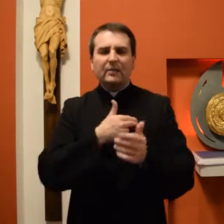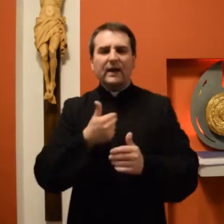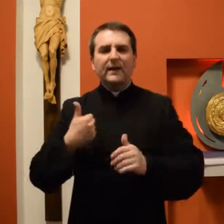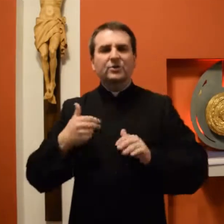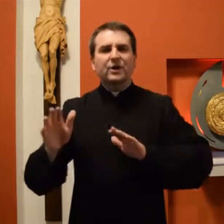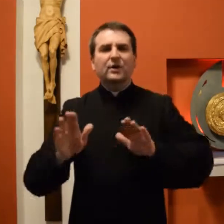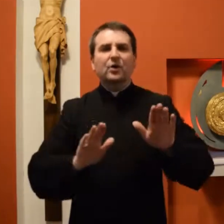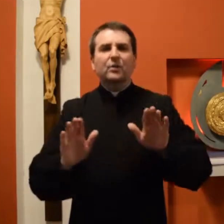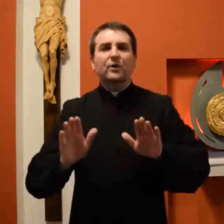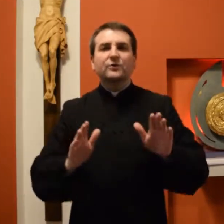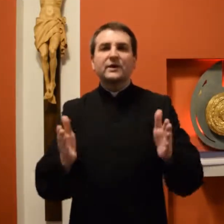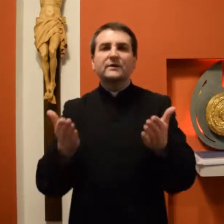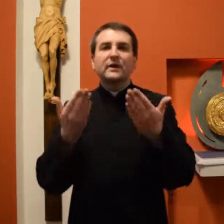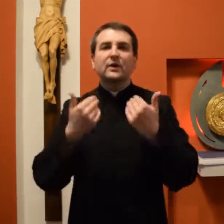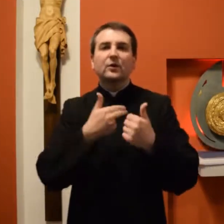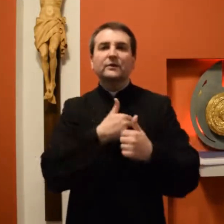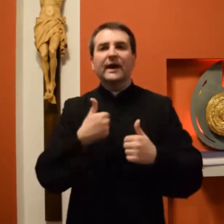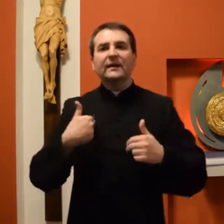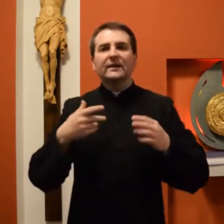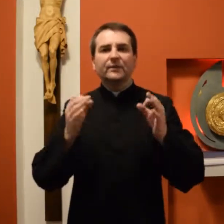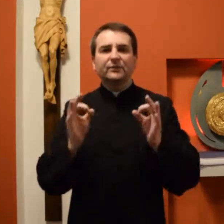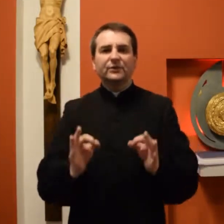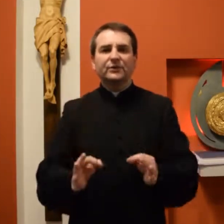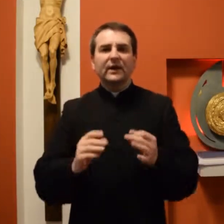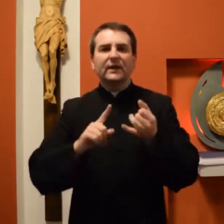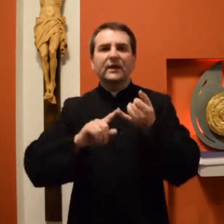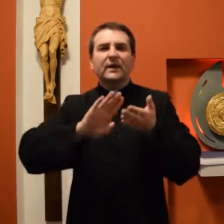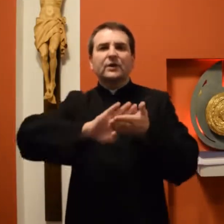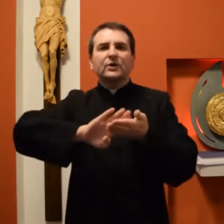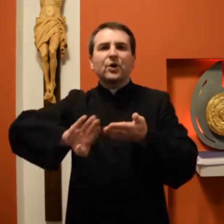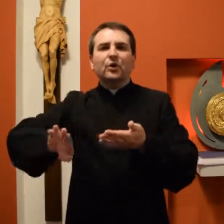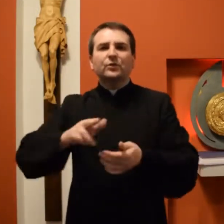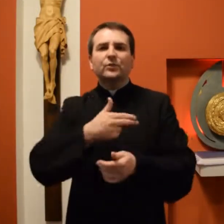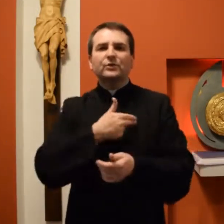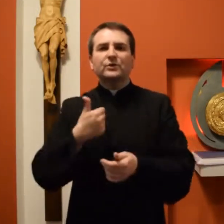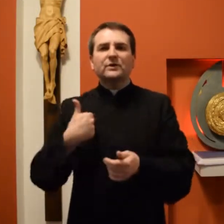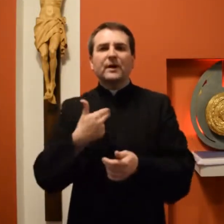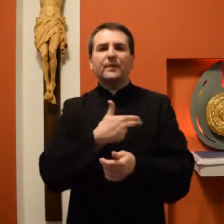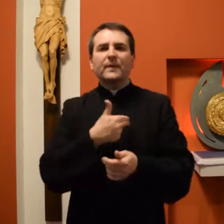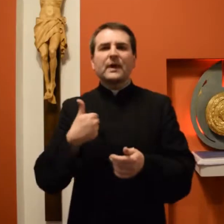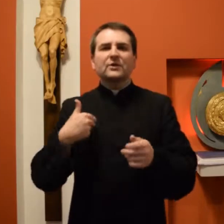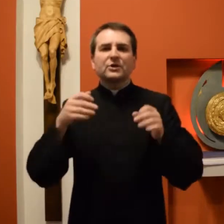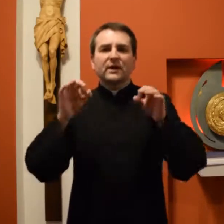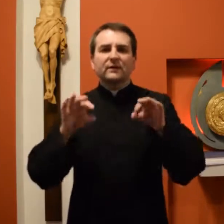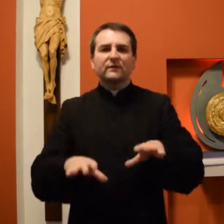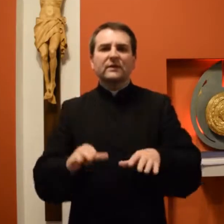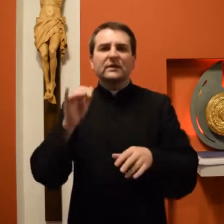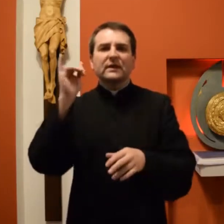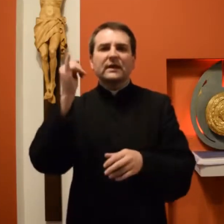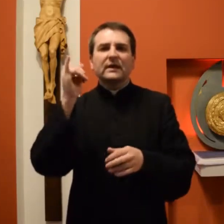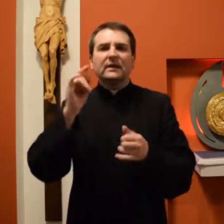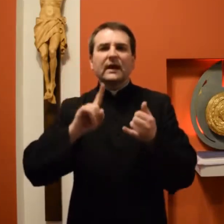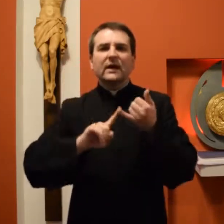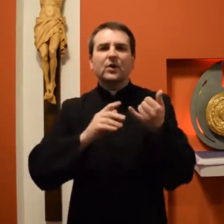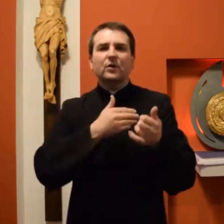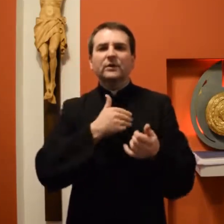Chleba naszego powszedniego daj nam dzisiaj i odpuść nam nasze winy, jako i